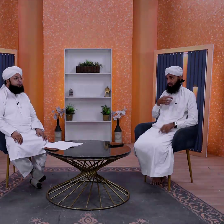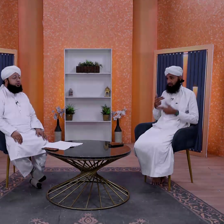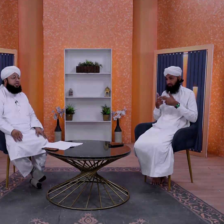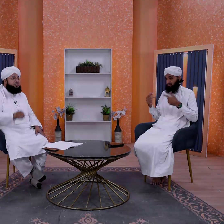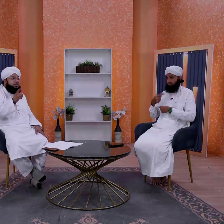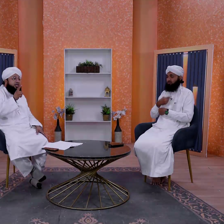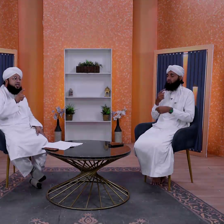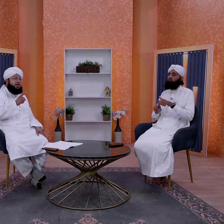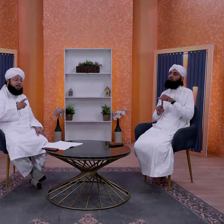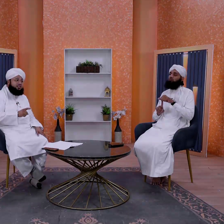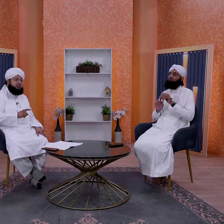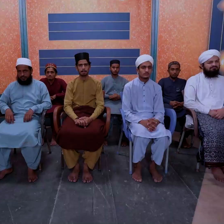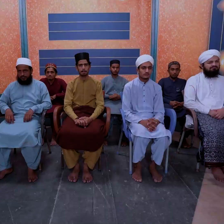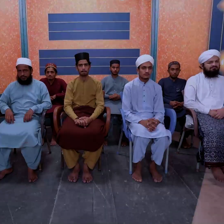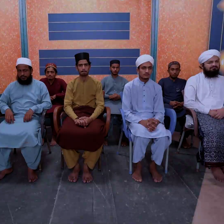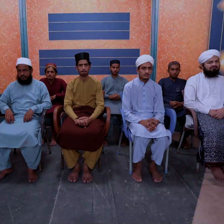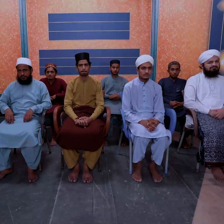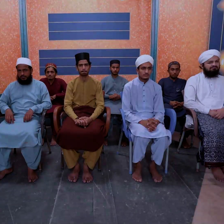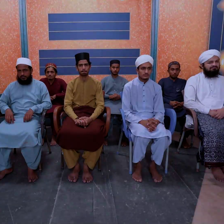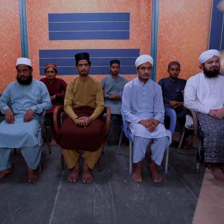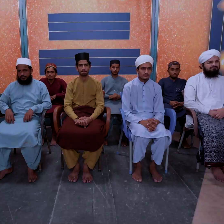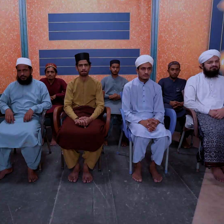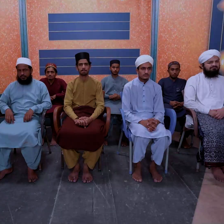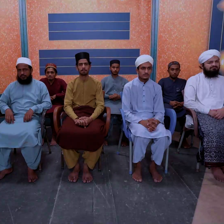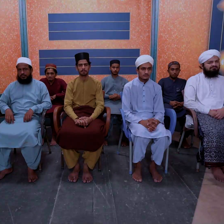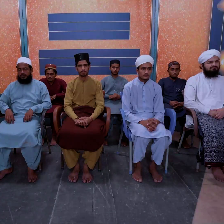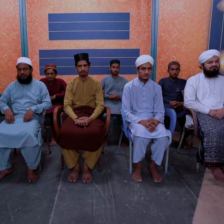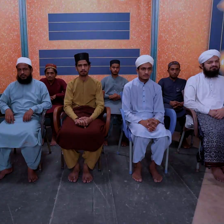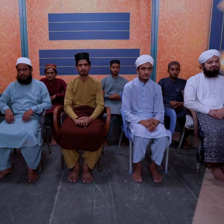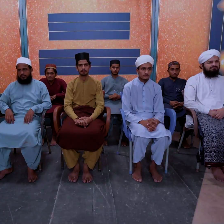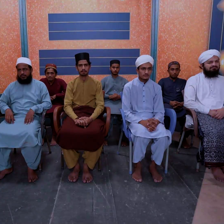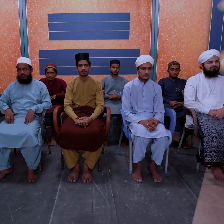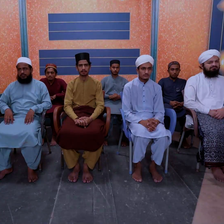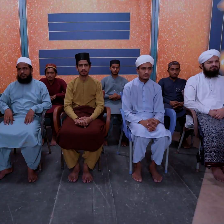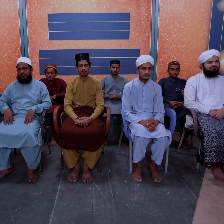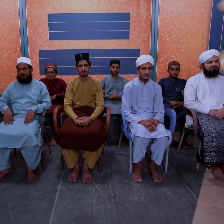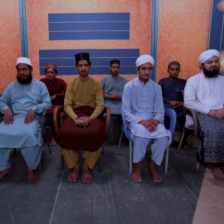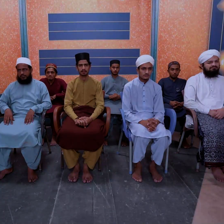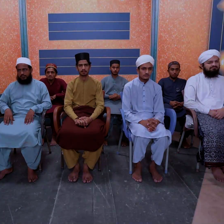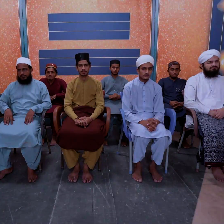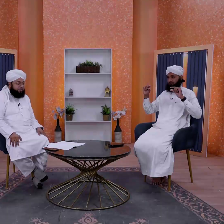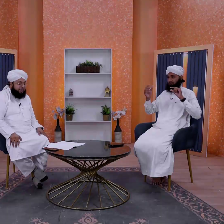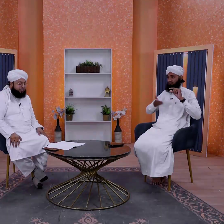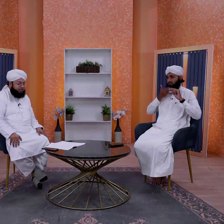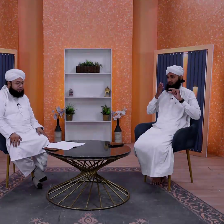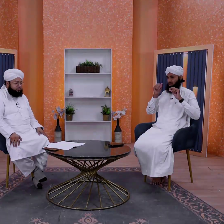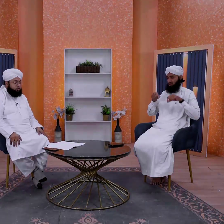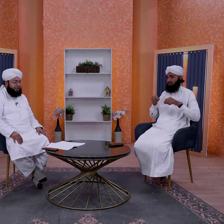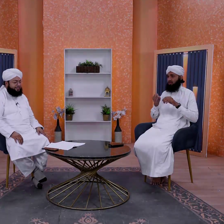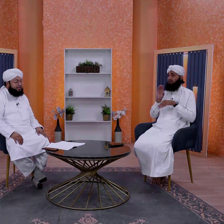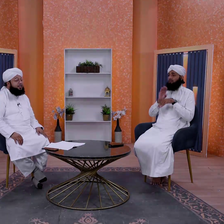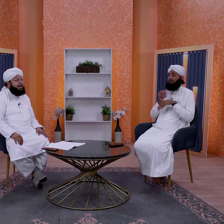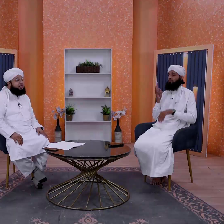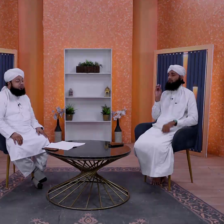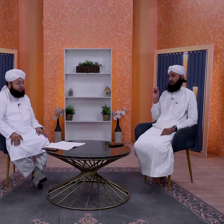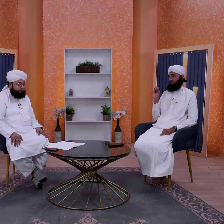کیوں؟ اس لیے کہ حسد نیکیوں کو کھا جاتا ہے۔ اللہ پاک نے قرآن کریم میں ارشاد فرمایا، پارہ 5 سورہ